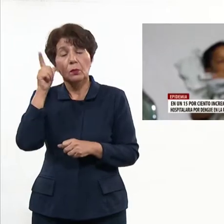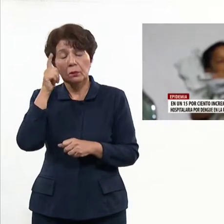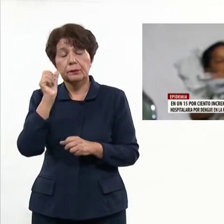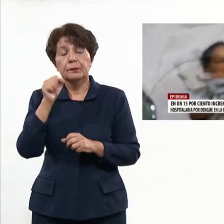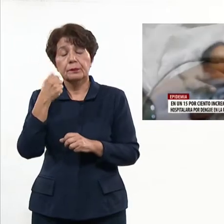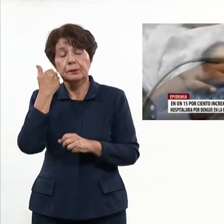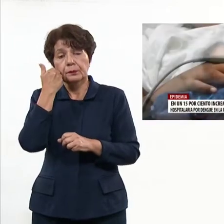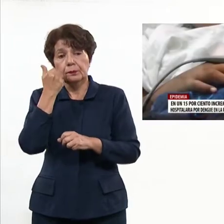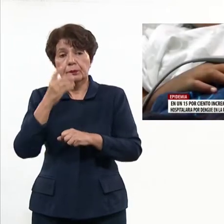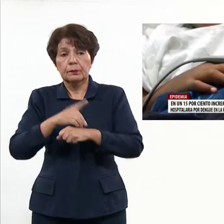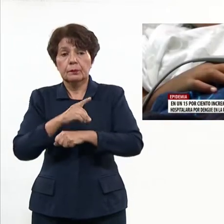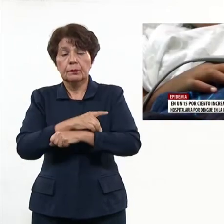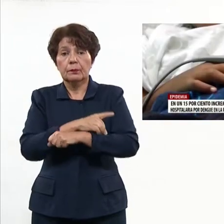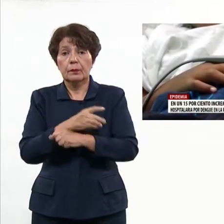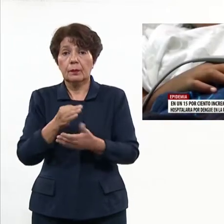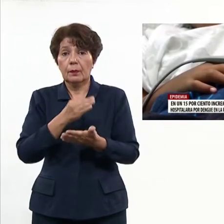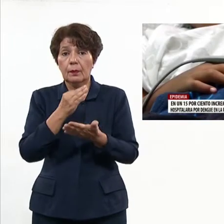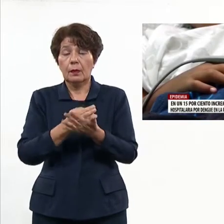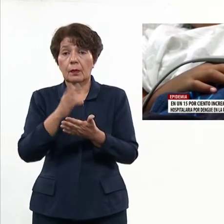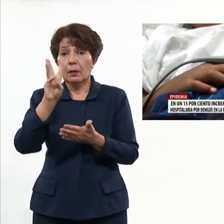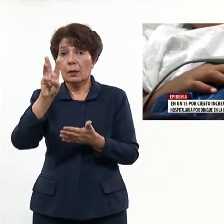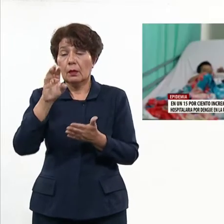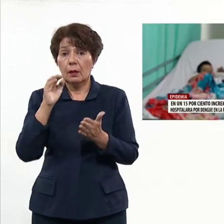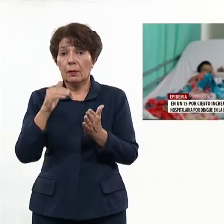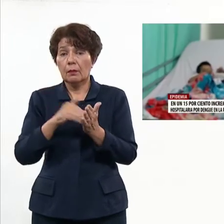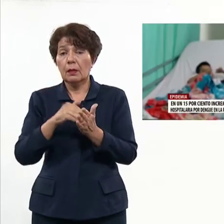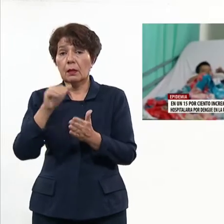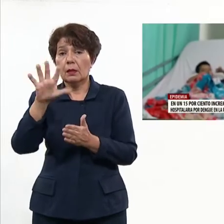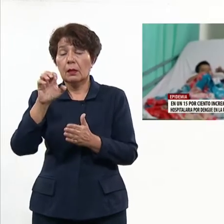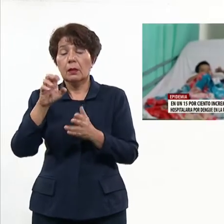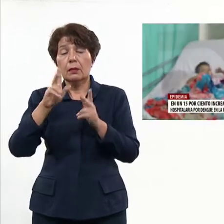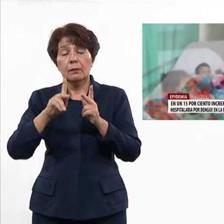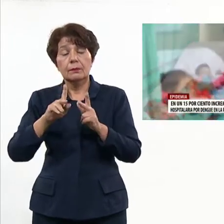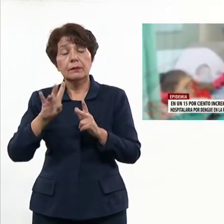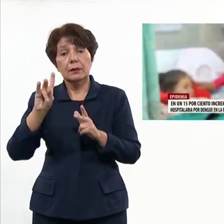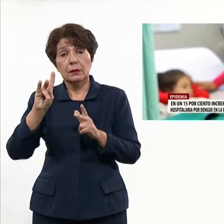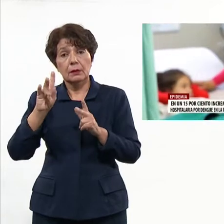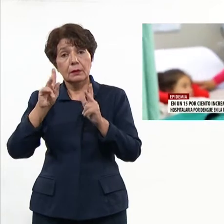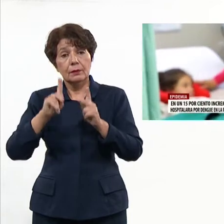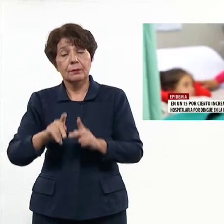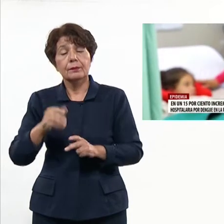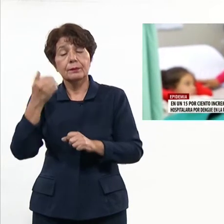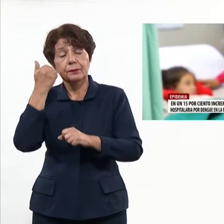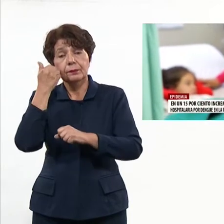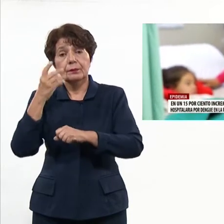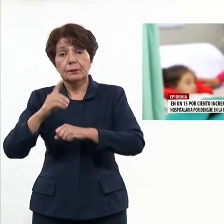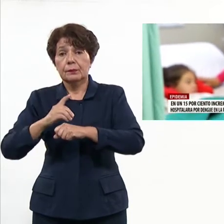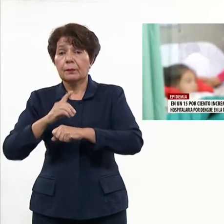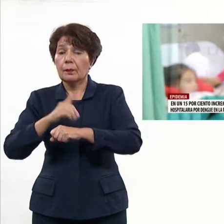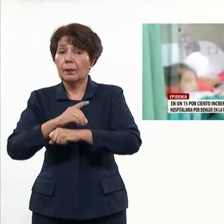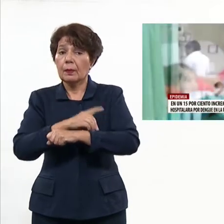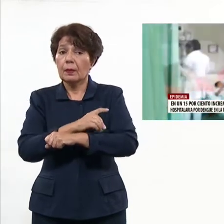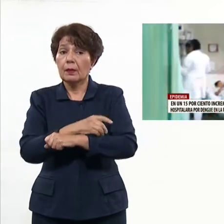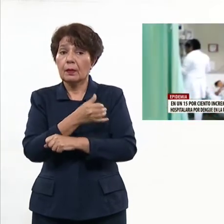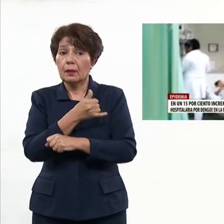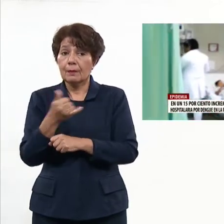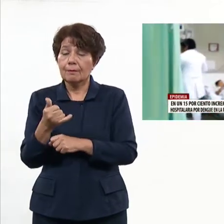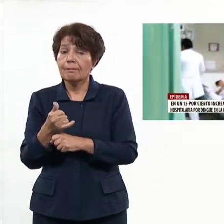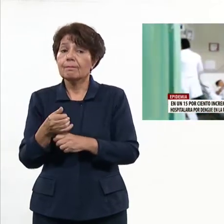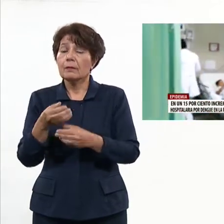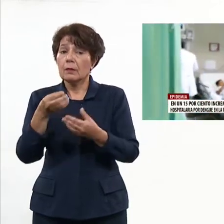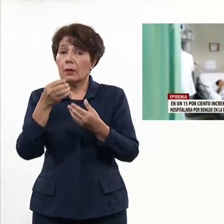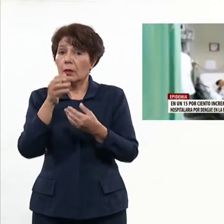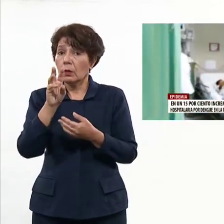distrito central registra un total de 6 mil 517 casos de esta mortal enfermedad de los cuales